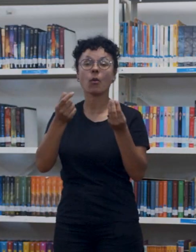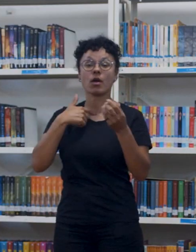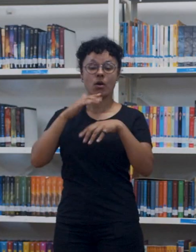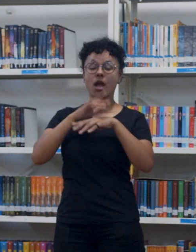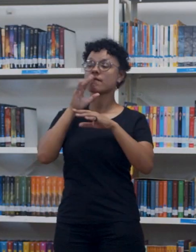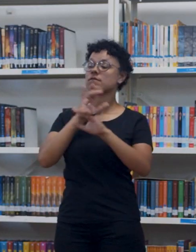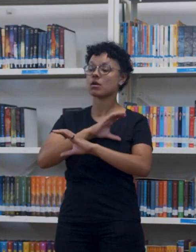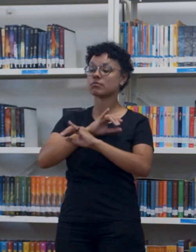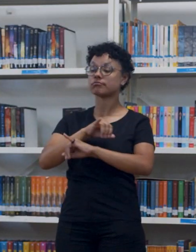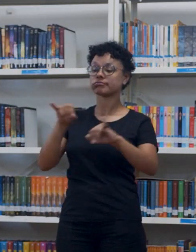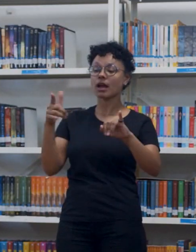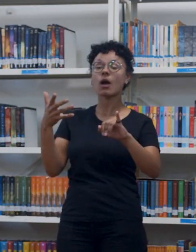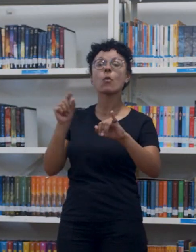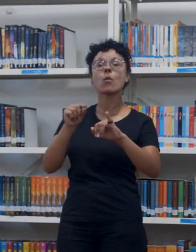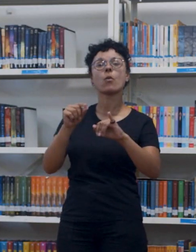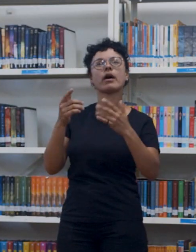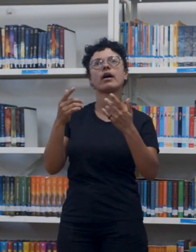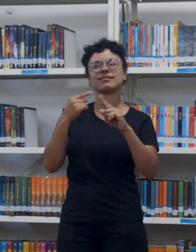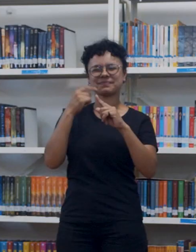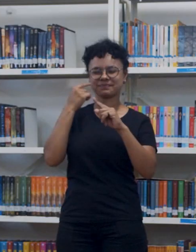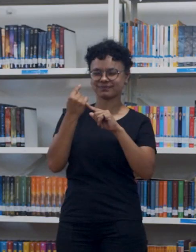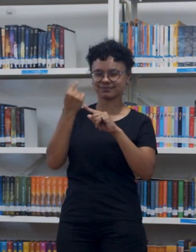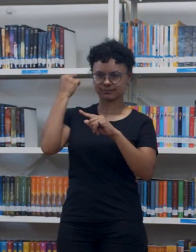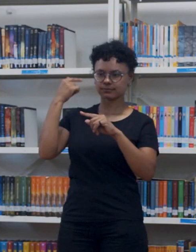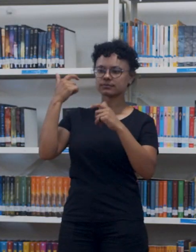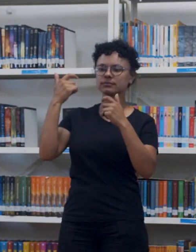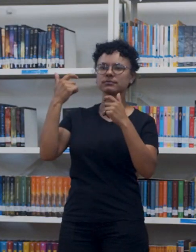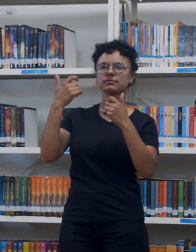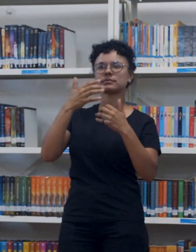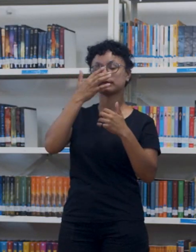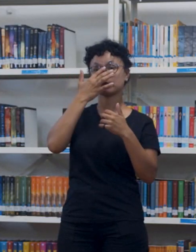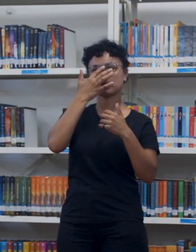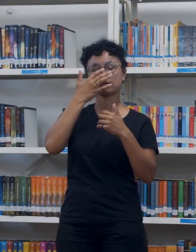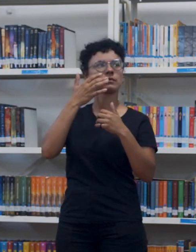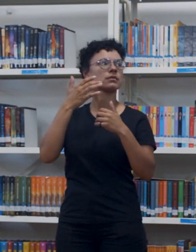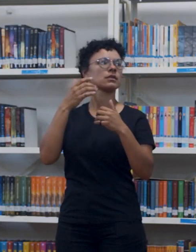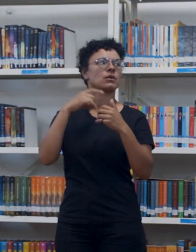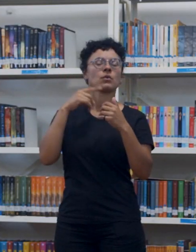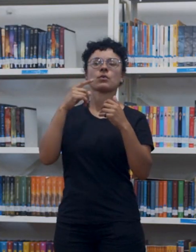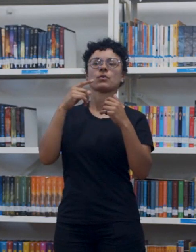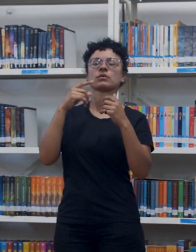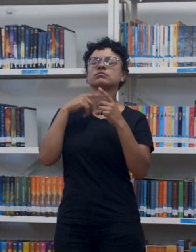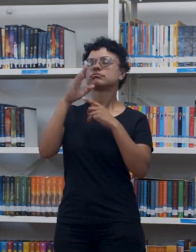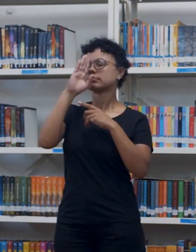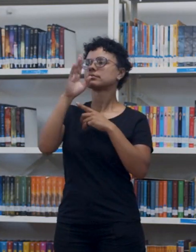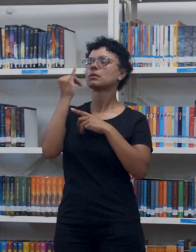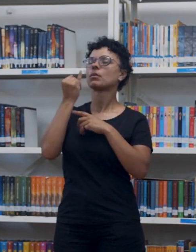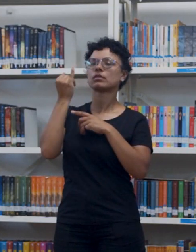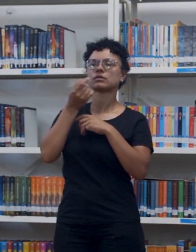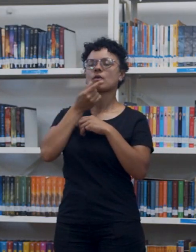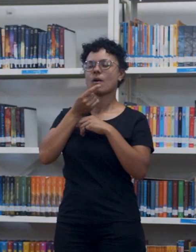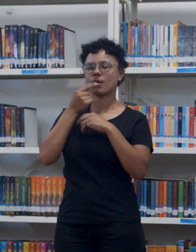quero comunicar? Porque, voltando lá atrás para o Peirce, Tá. uma das coisas mais importantes que